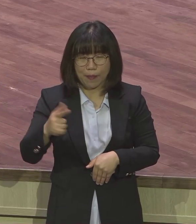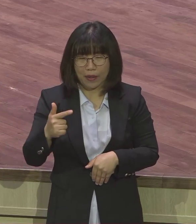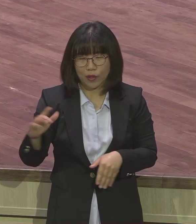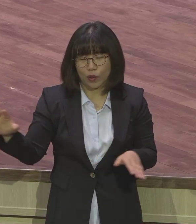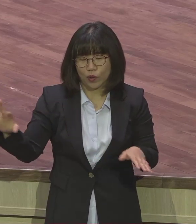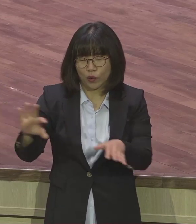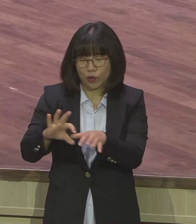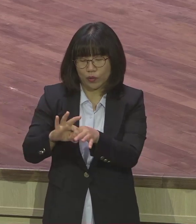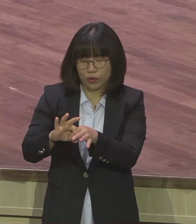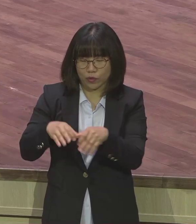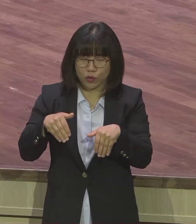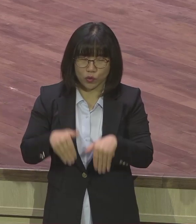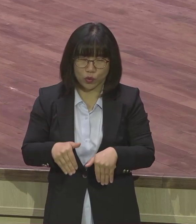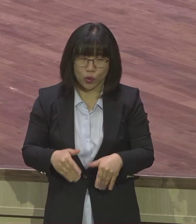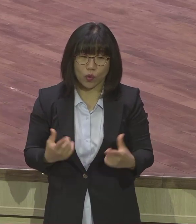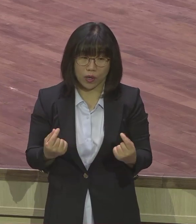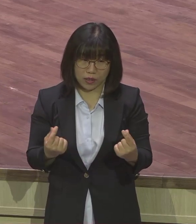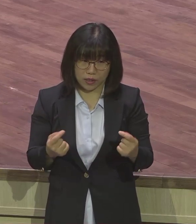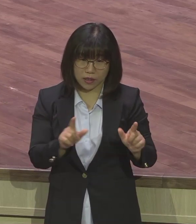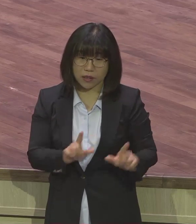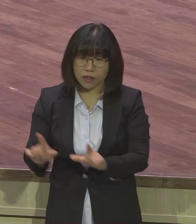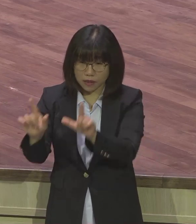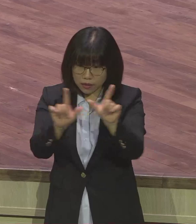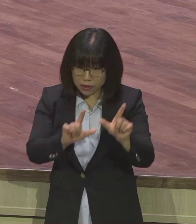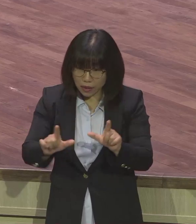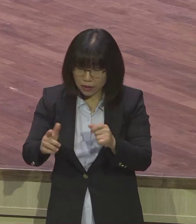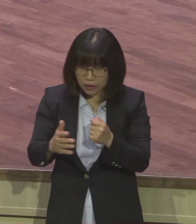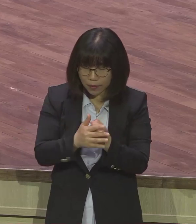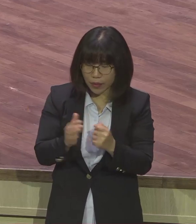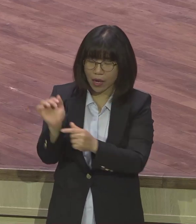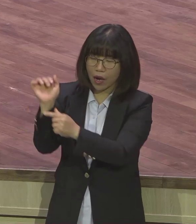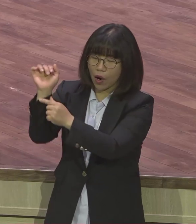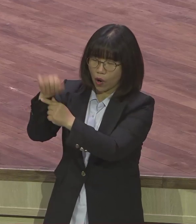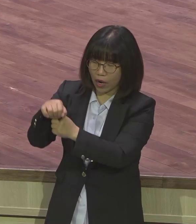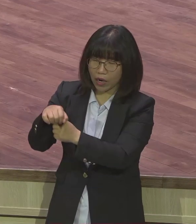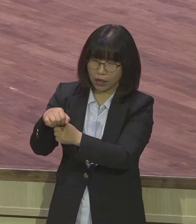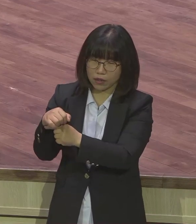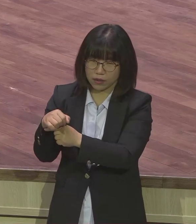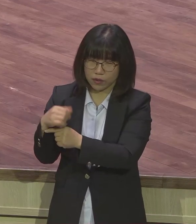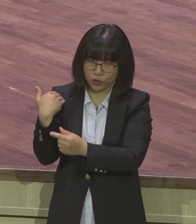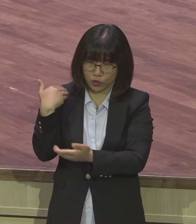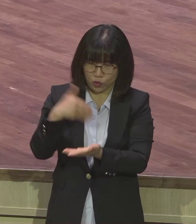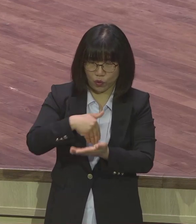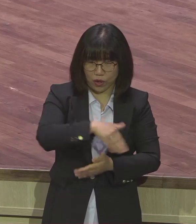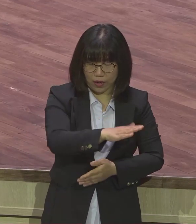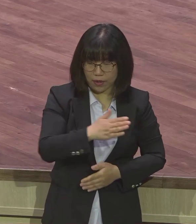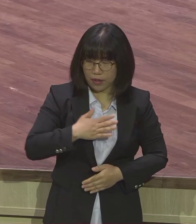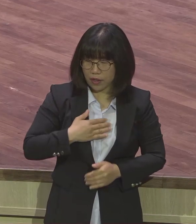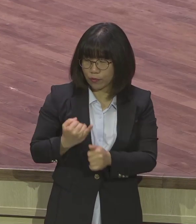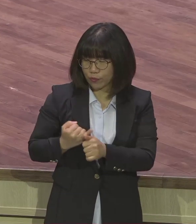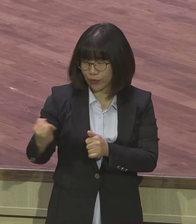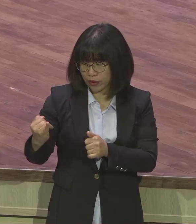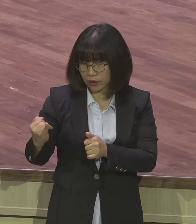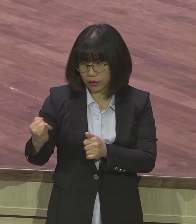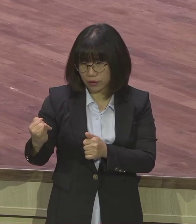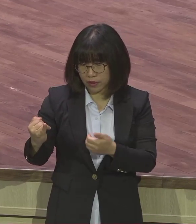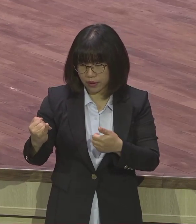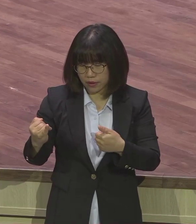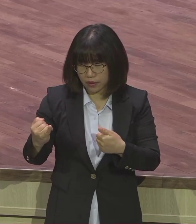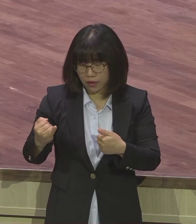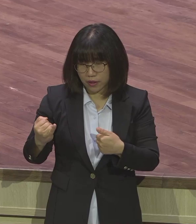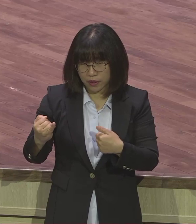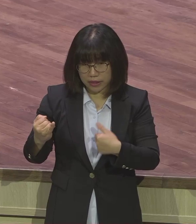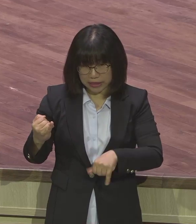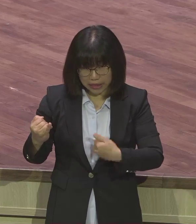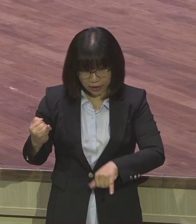라반의 종이었다고요. 그래서 자신뿐만 아니라 자신의 이 처자들도 다 주인 라반 거예요.